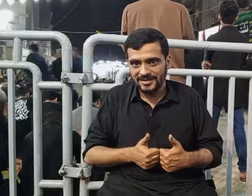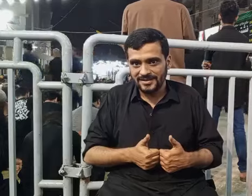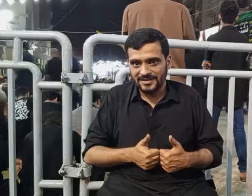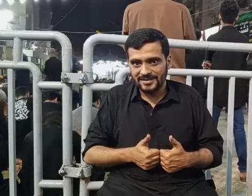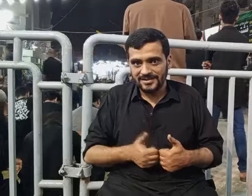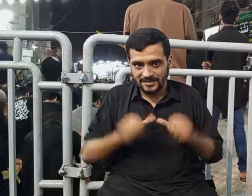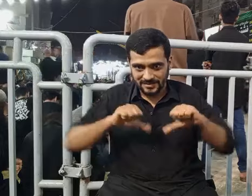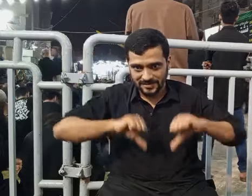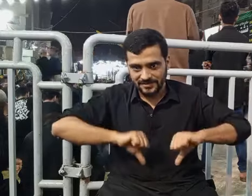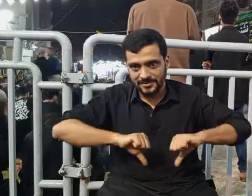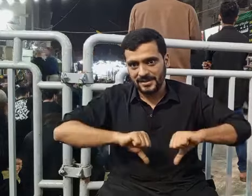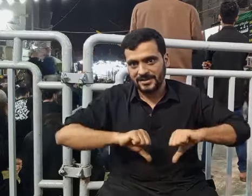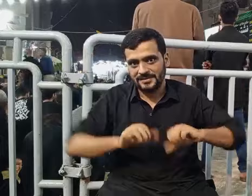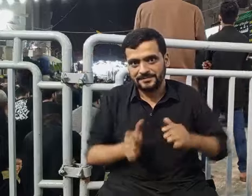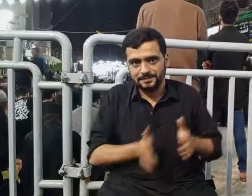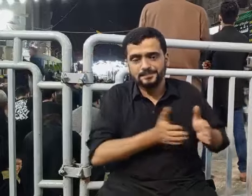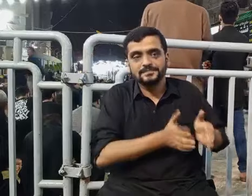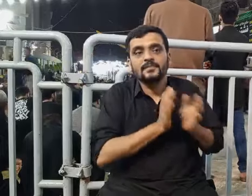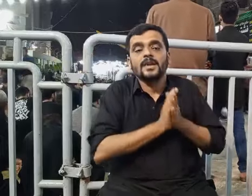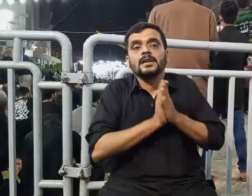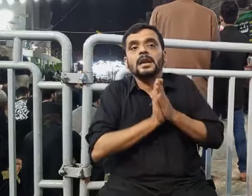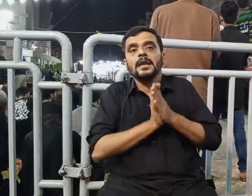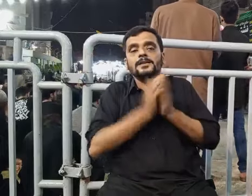کا پرسہ لینے کے لیے، کبھی عباس کا پرسہ لینے کے لیے۔